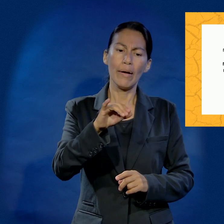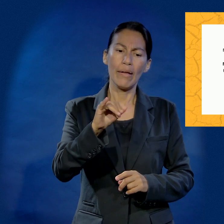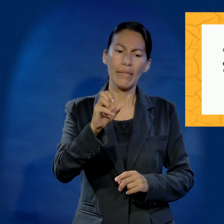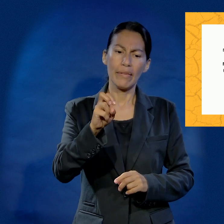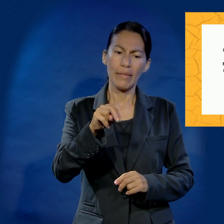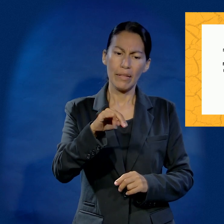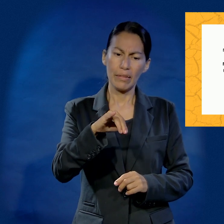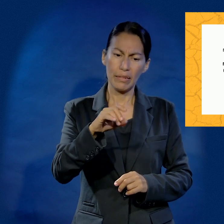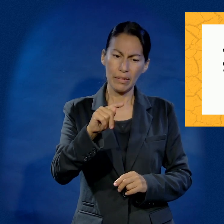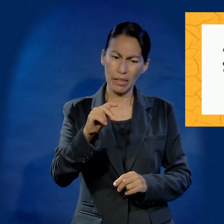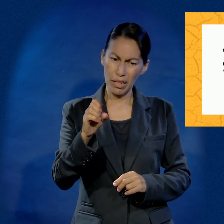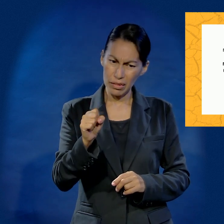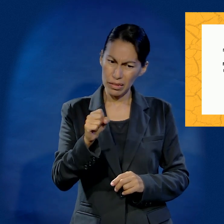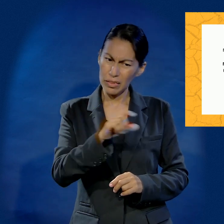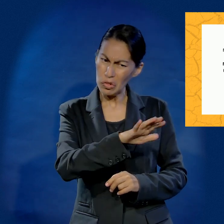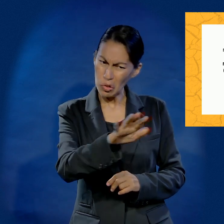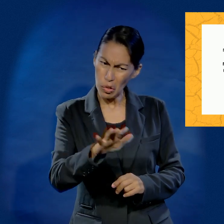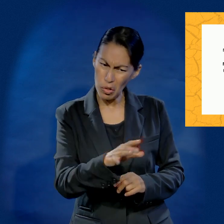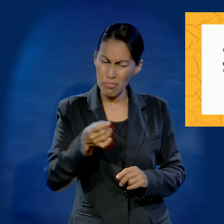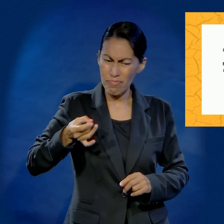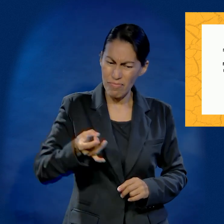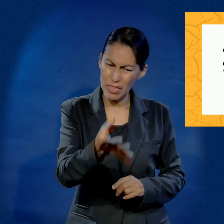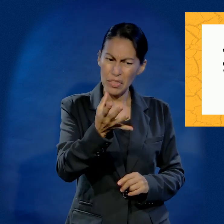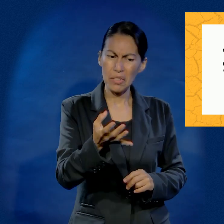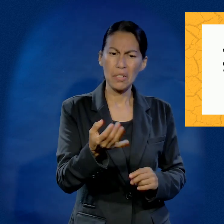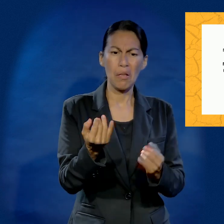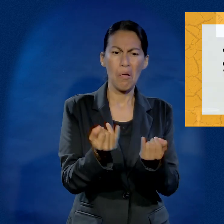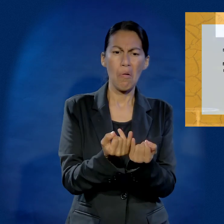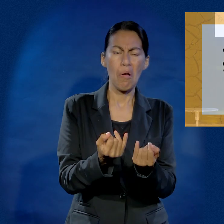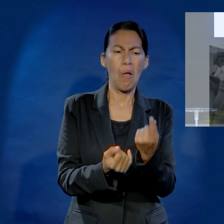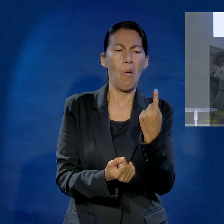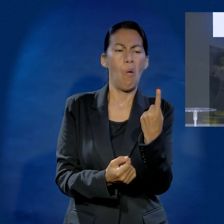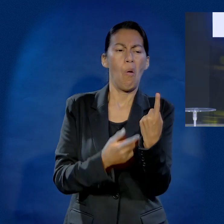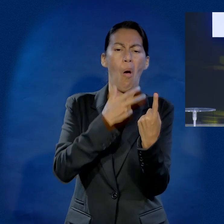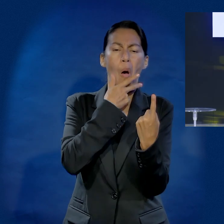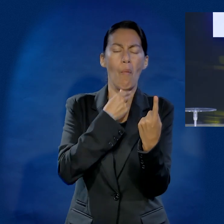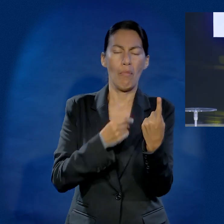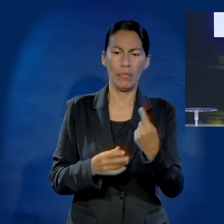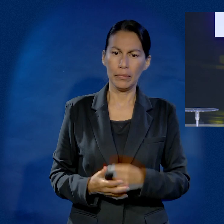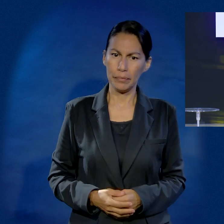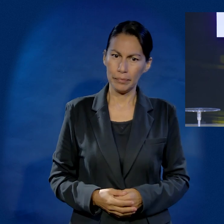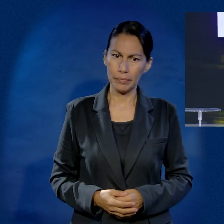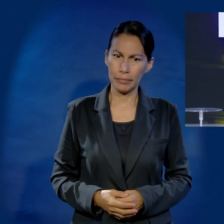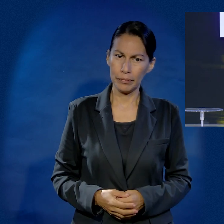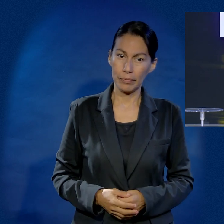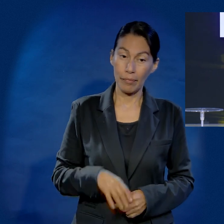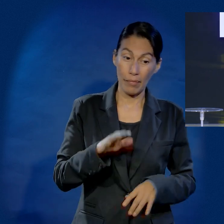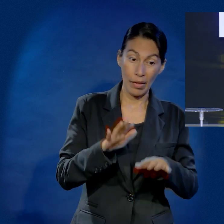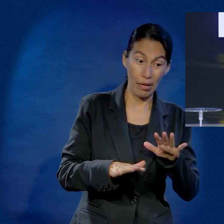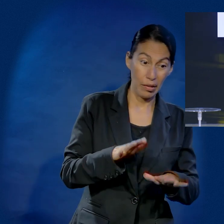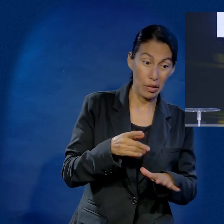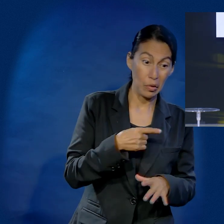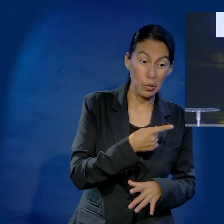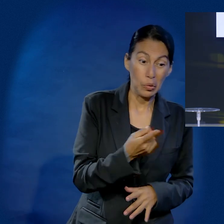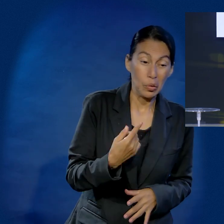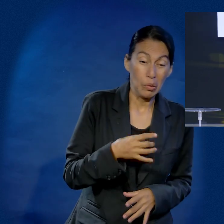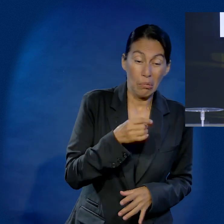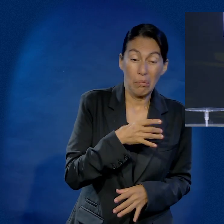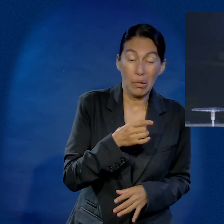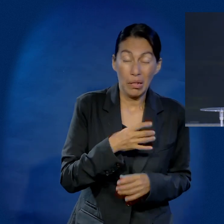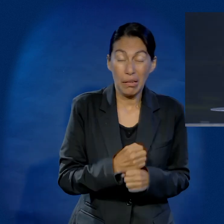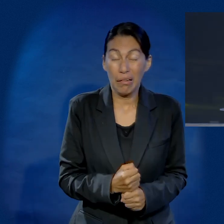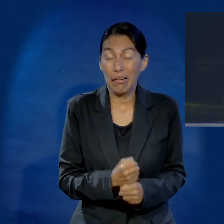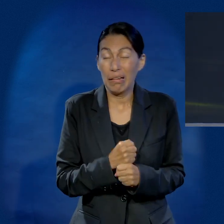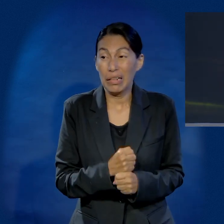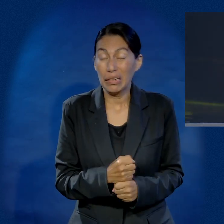solo hombre. Una de las razones por las cuales estropeamos nuestras relaciones, como dijimos ayer, es porque estamos atados